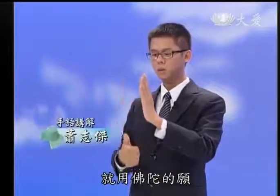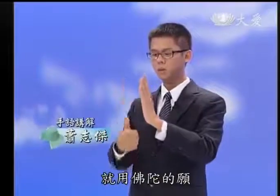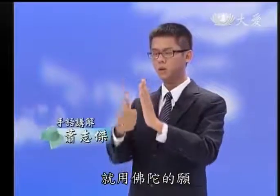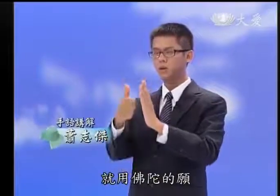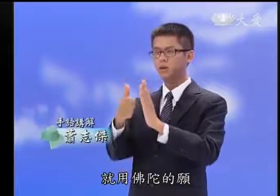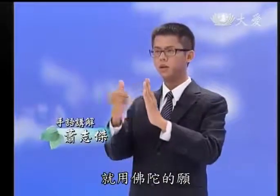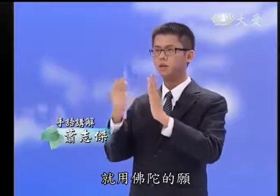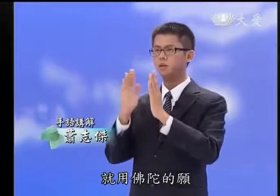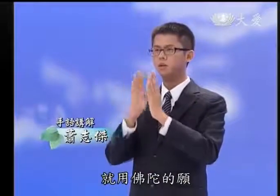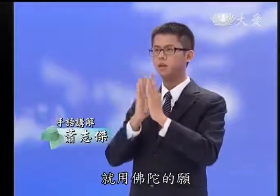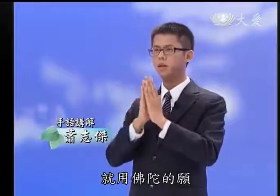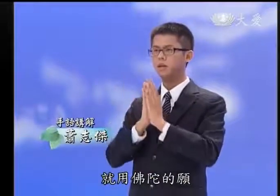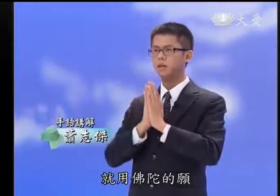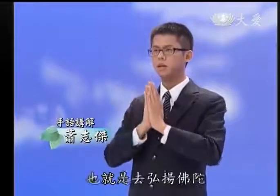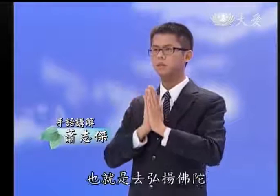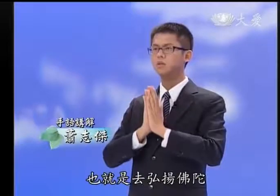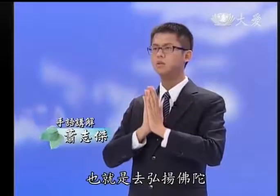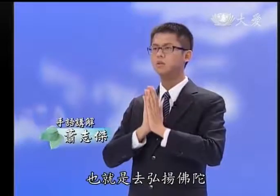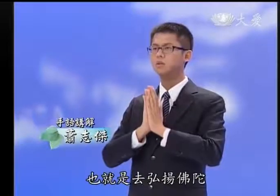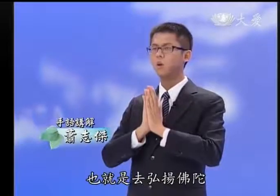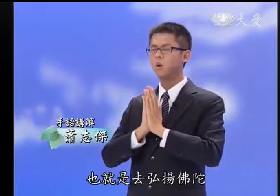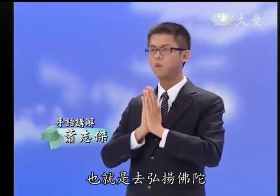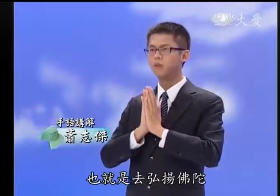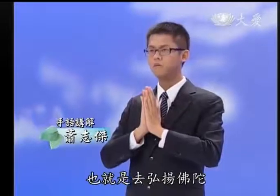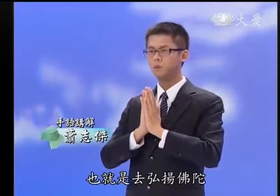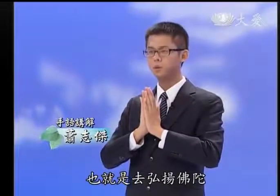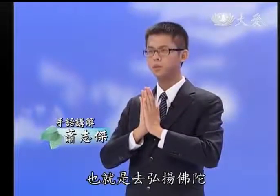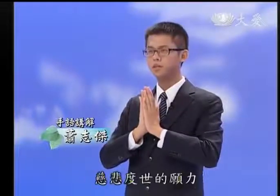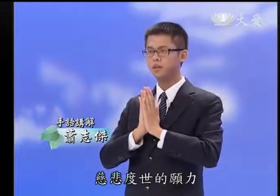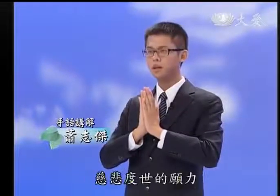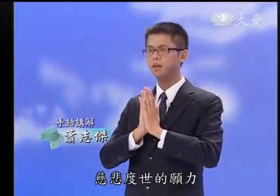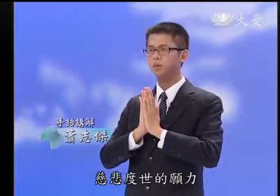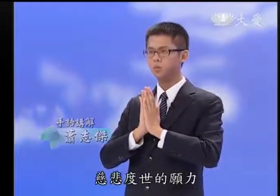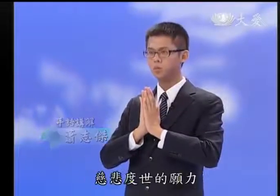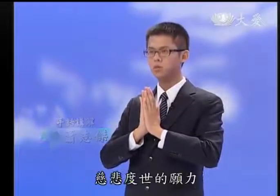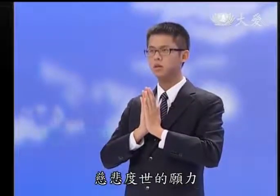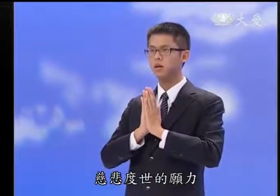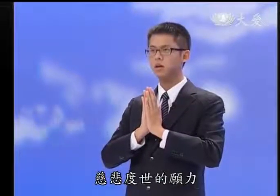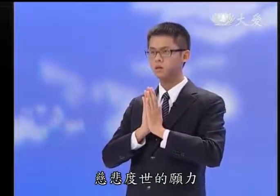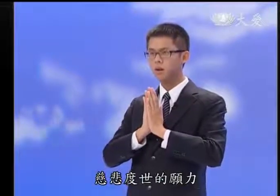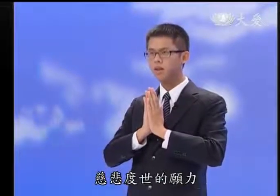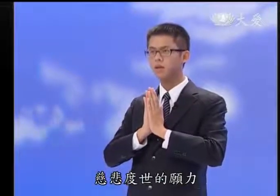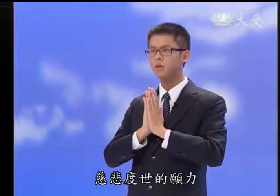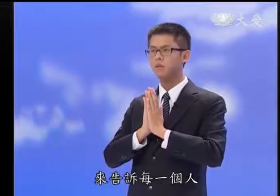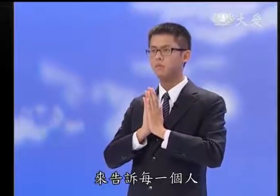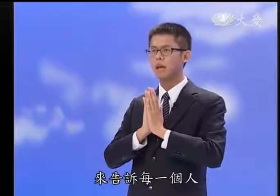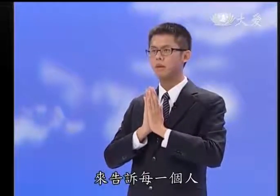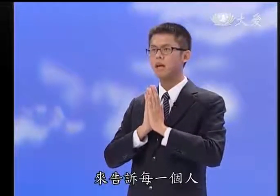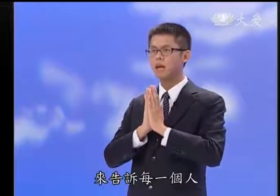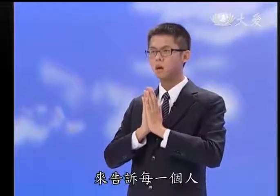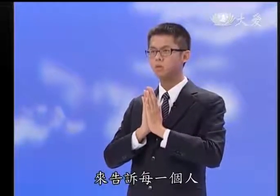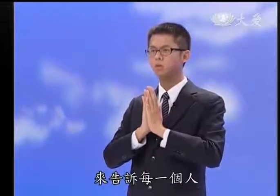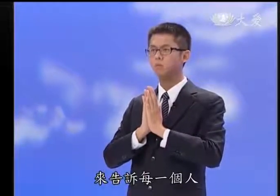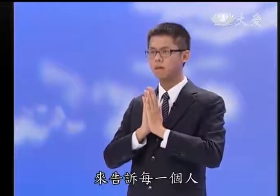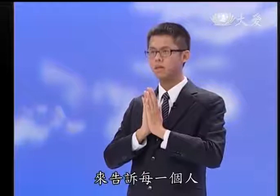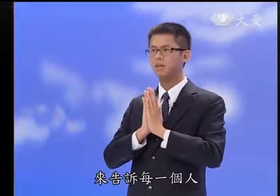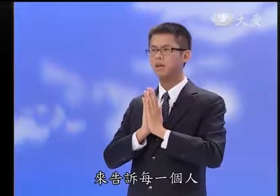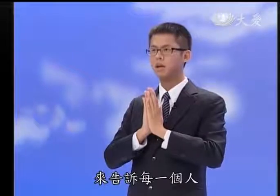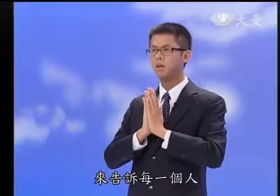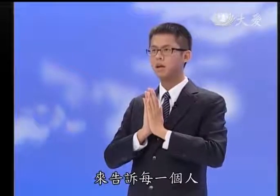陀的愿，也就是去弘扬佛陀慈悲度世的愿力，我们来告诉每一个人。